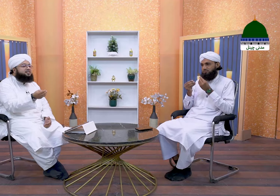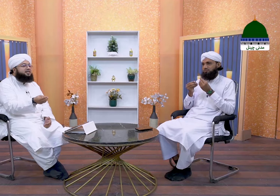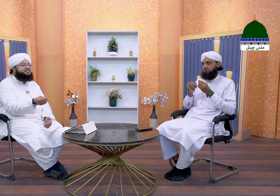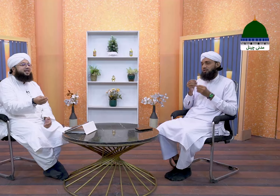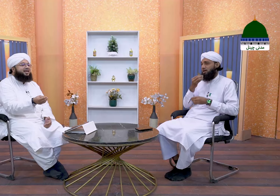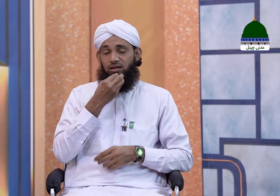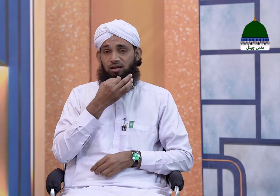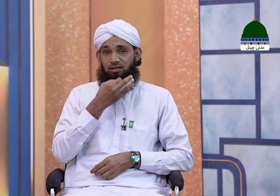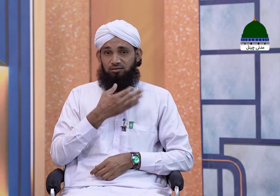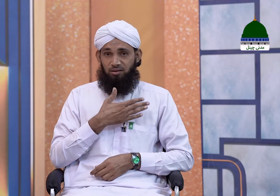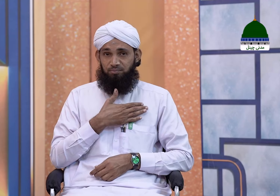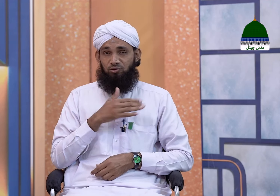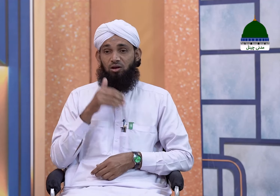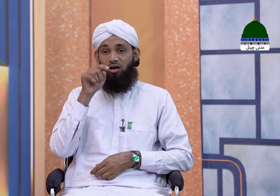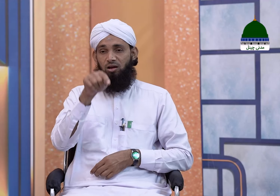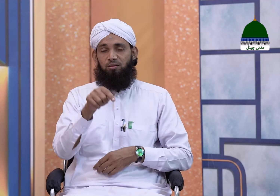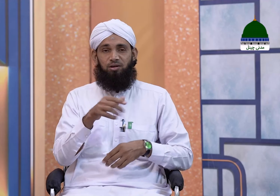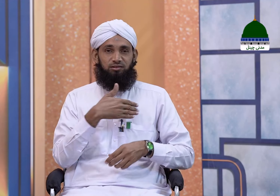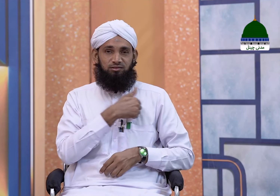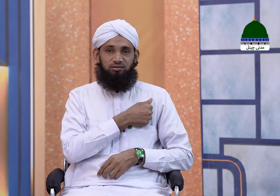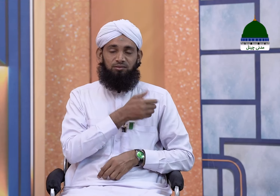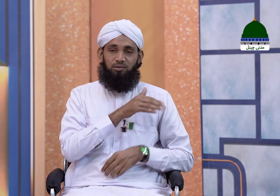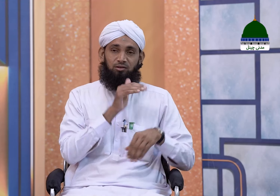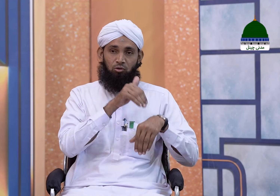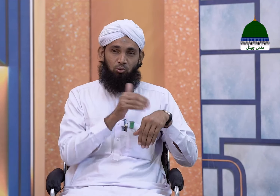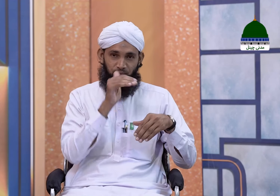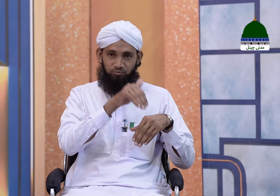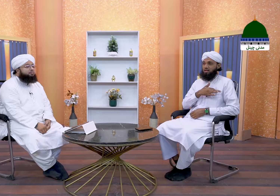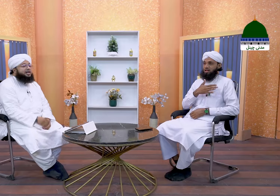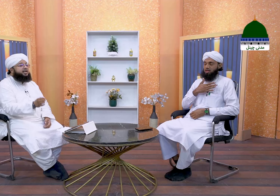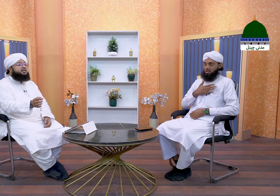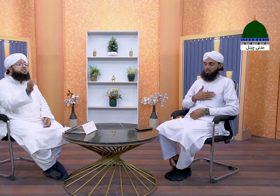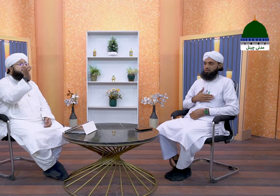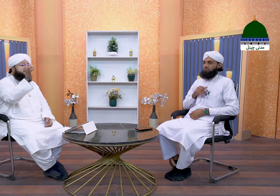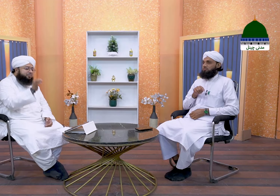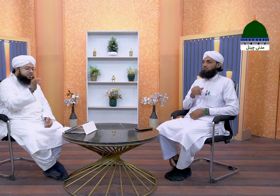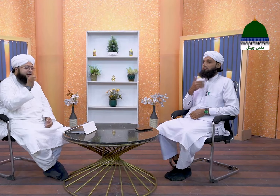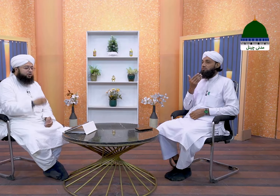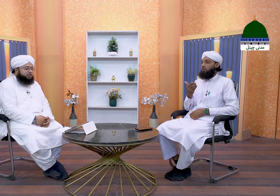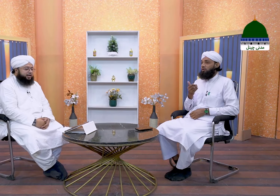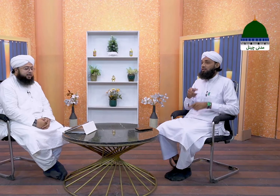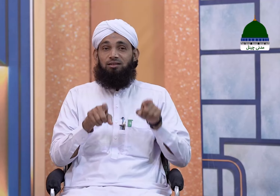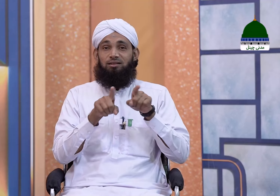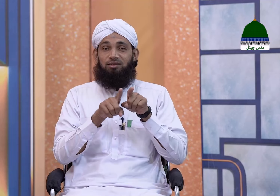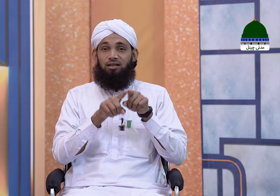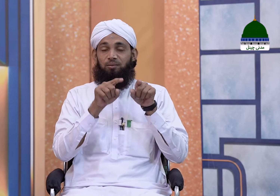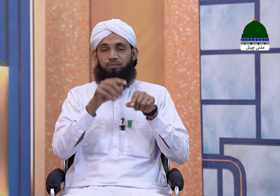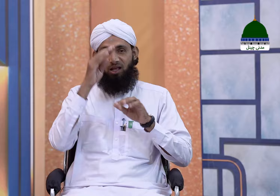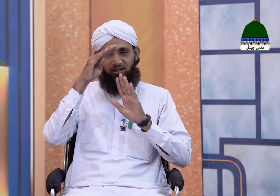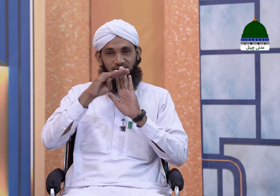تعزیت سے میت کے عزیزوں کو نہ صرف حوصلہ ملتا ہے بلکہ اس سے یہ بھی ظاہر ہوتا ہے کہ اسلام نے اپنے ماننے